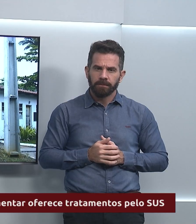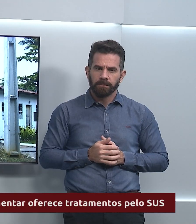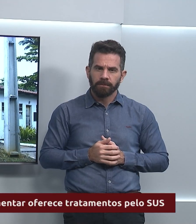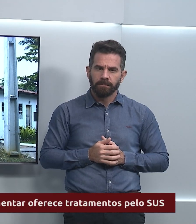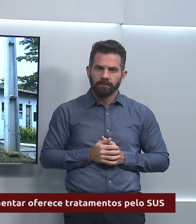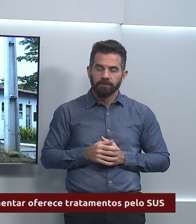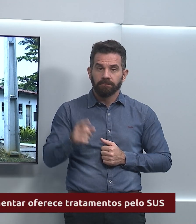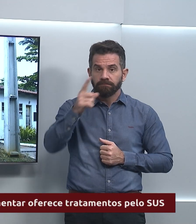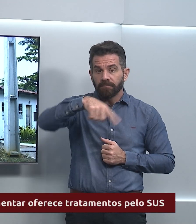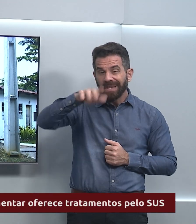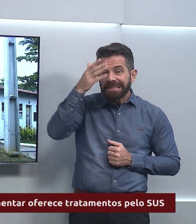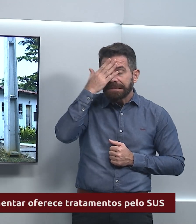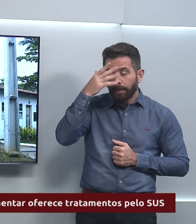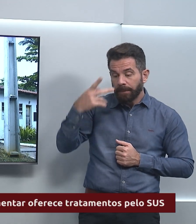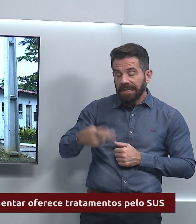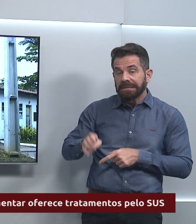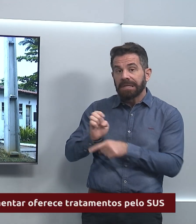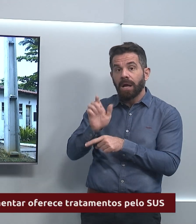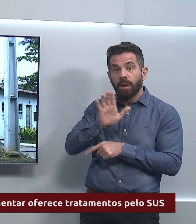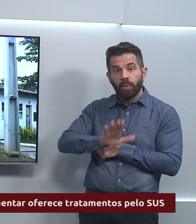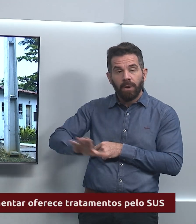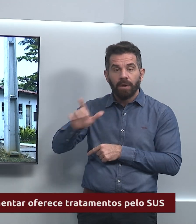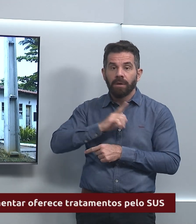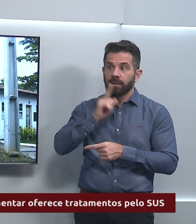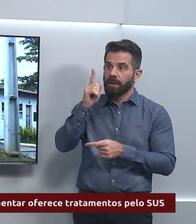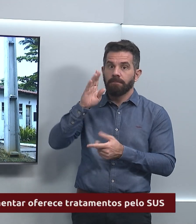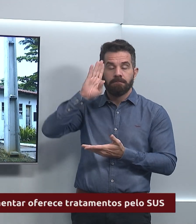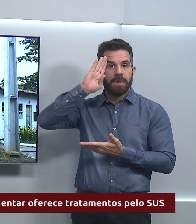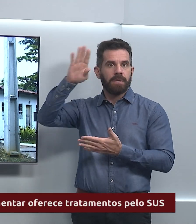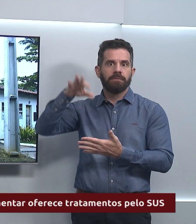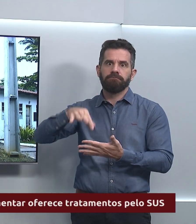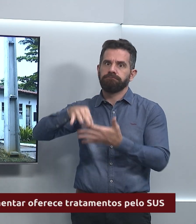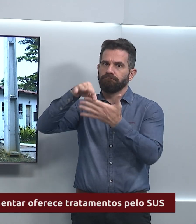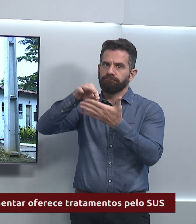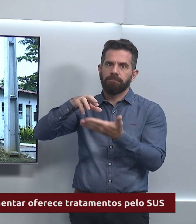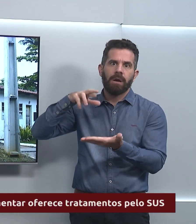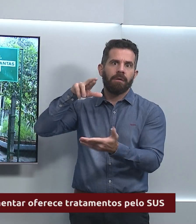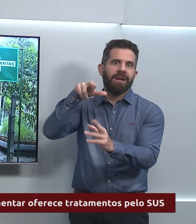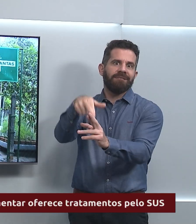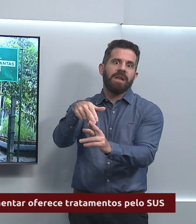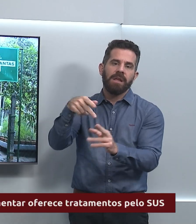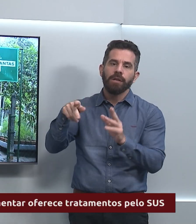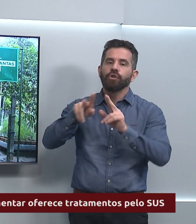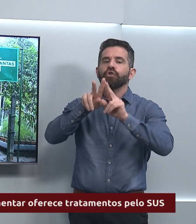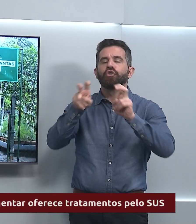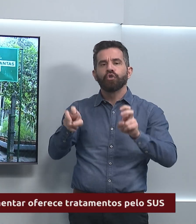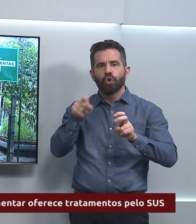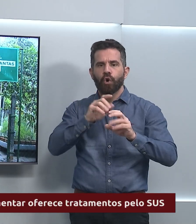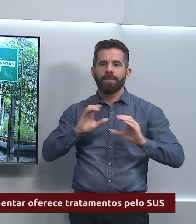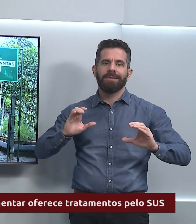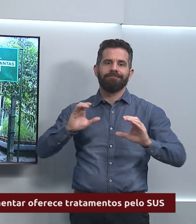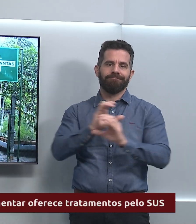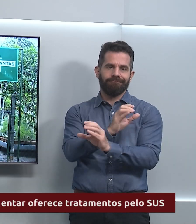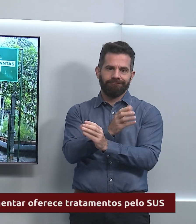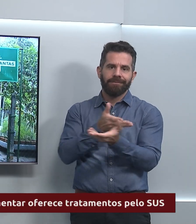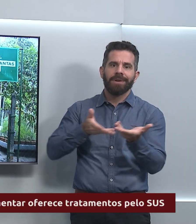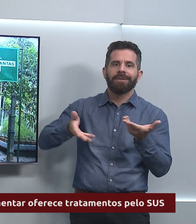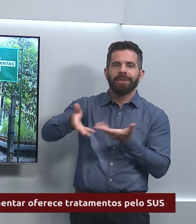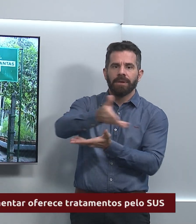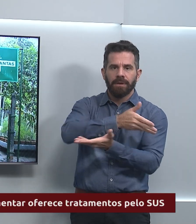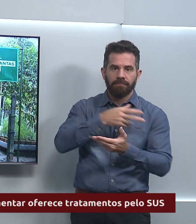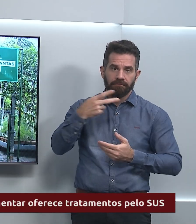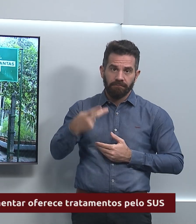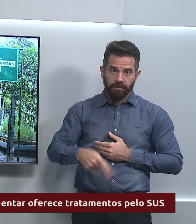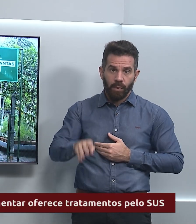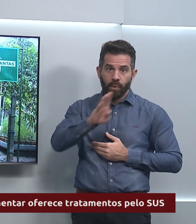Você sabia que o estado de Goiás possui um dos principais centros de medicina integrativa do Brasil? O CREMIC, Centro Estadual de Referência